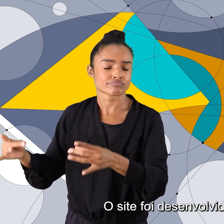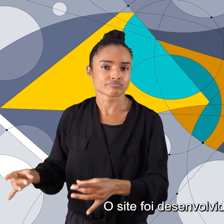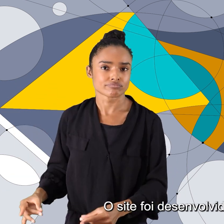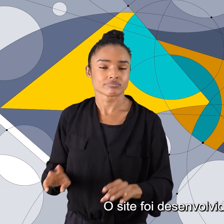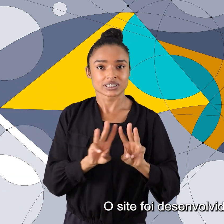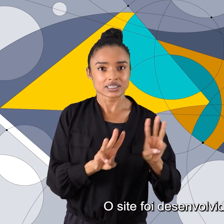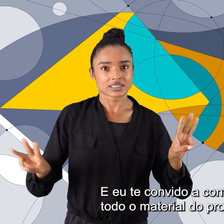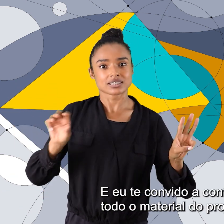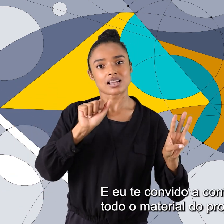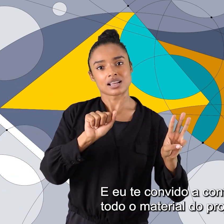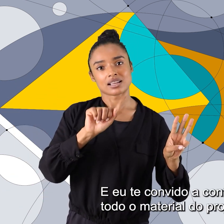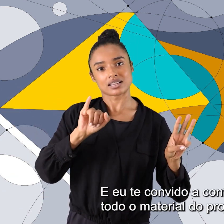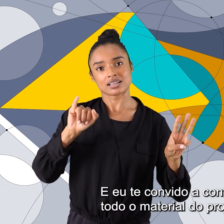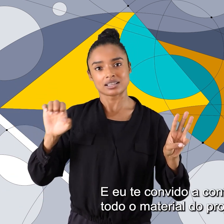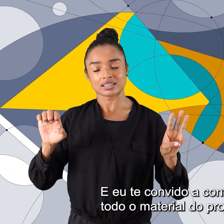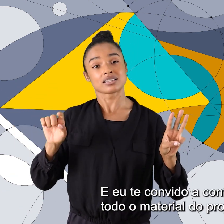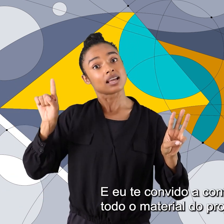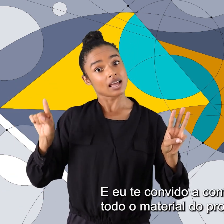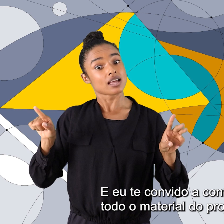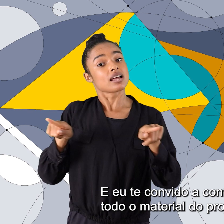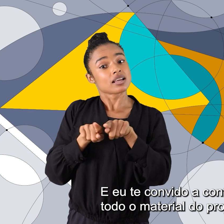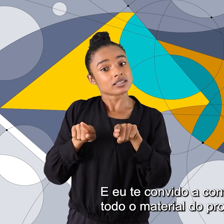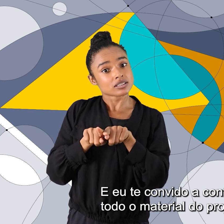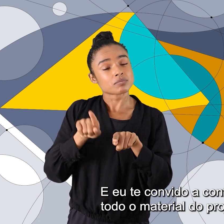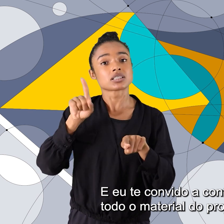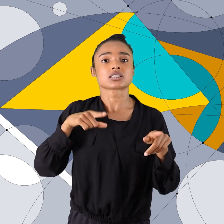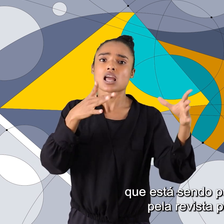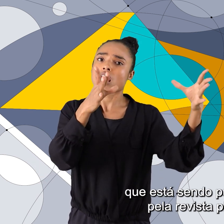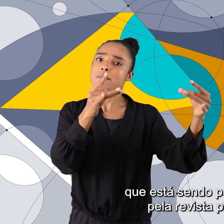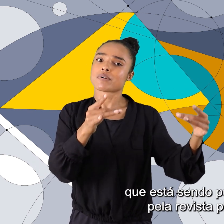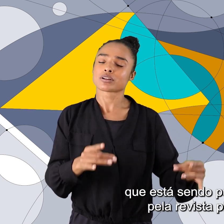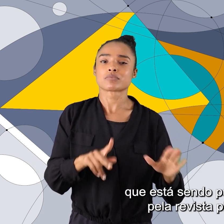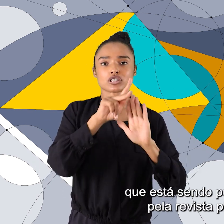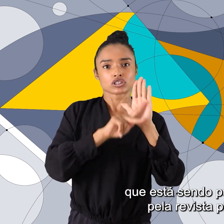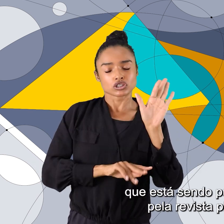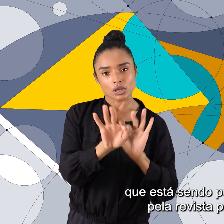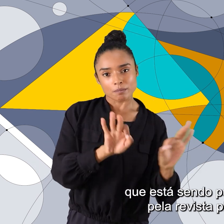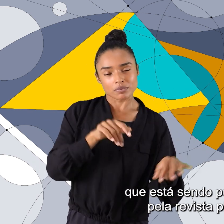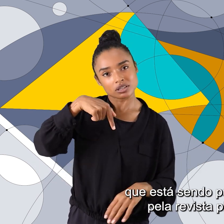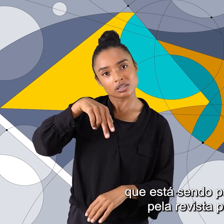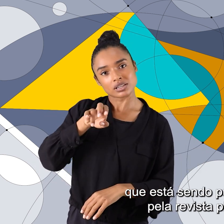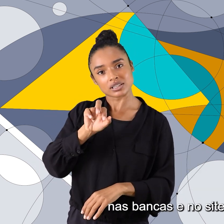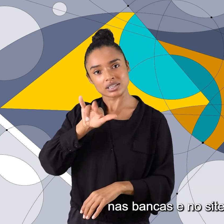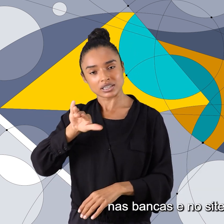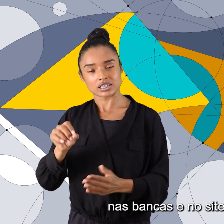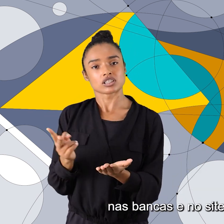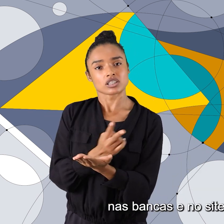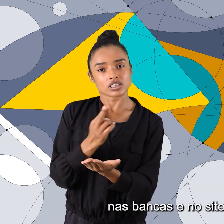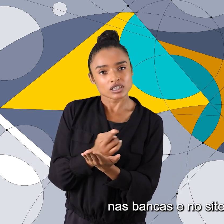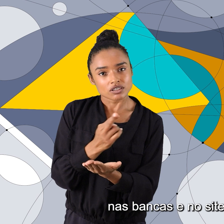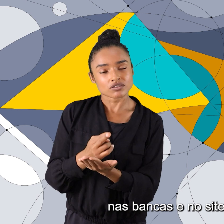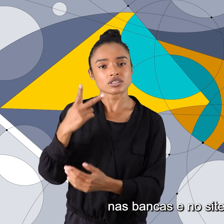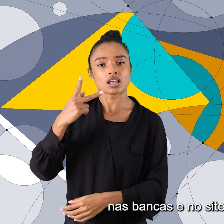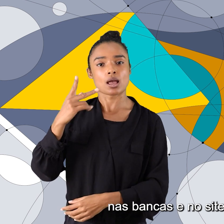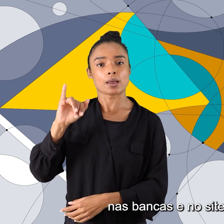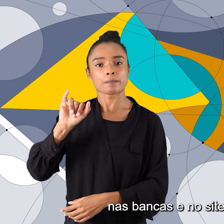pela AIE. E eu te convido a conferir também todo o material do Projeto Quirino que está sendo publicado pela revista Piauí, nas bancas e no